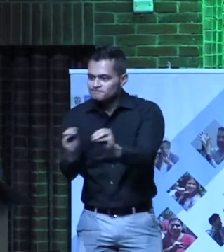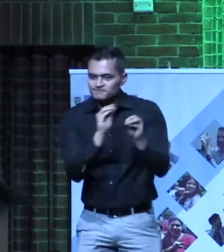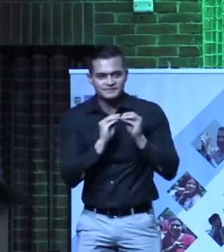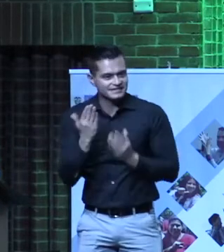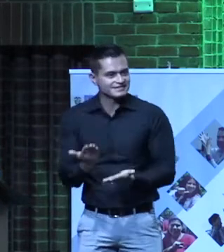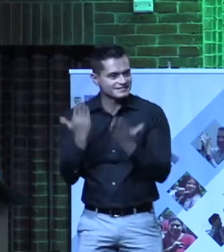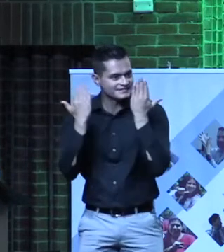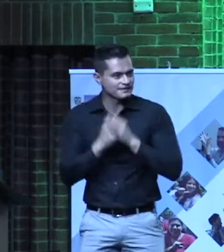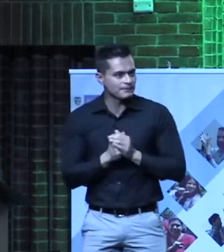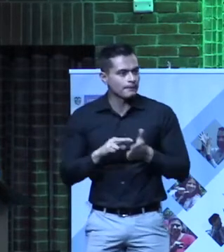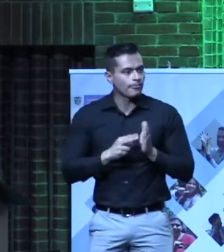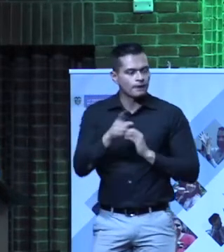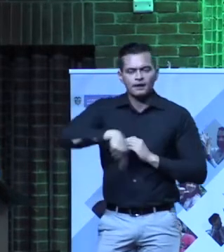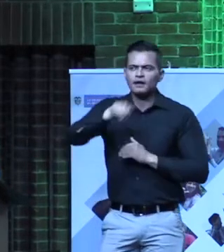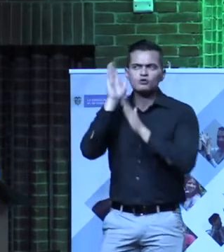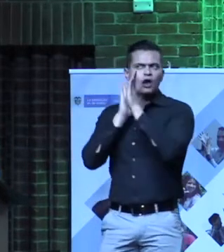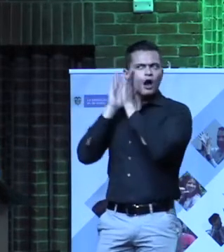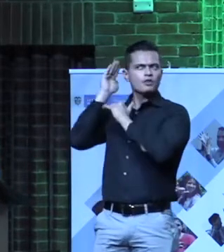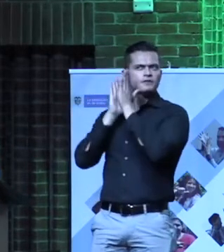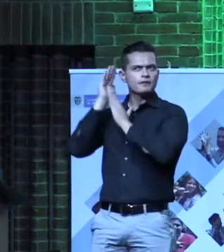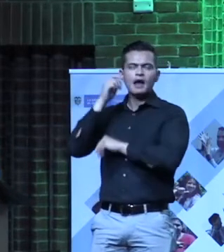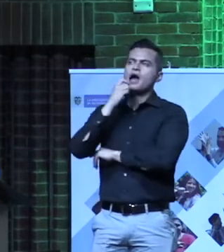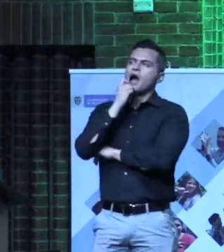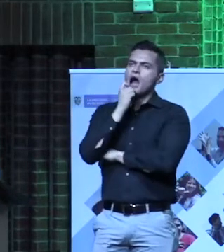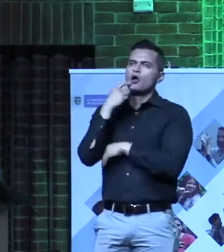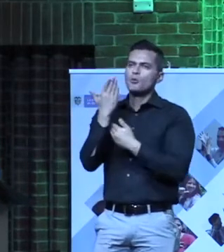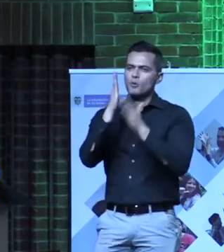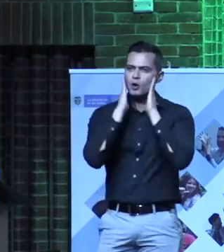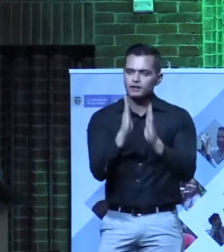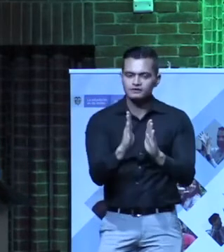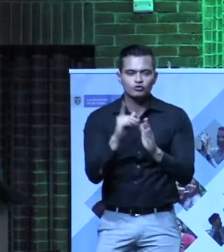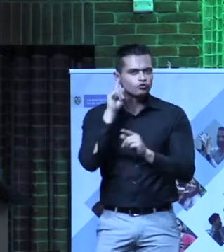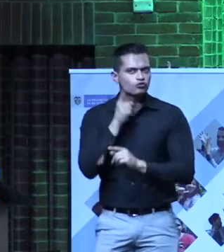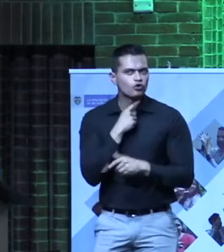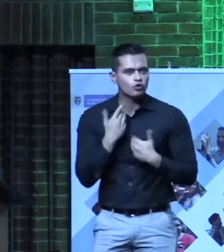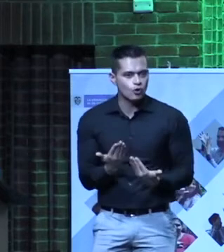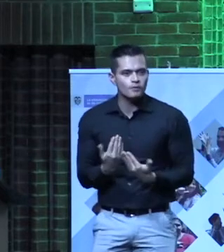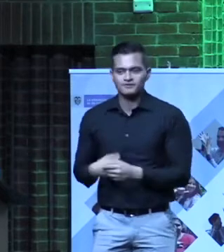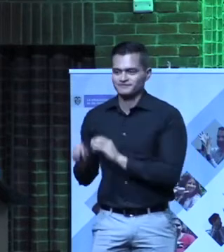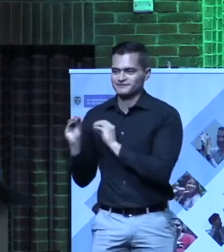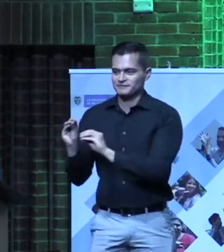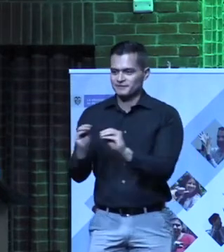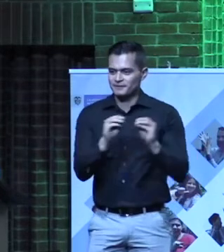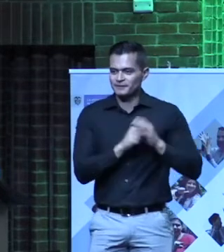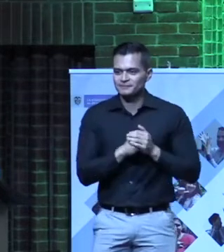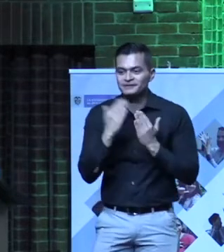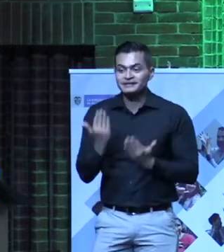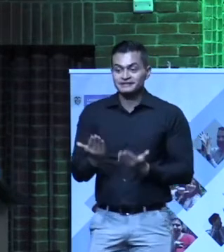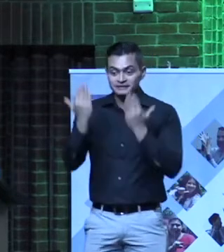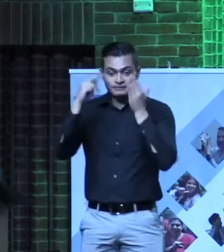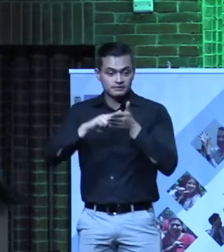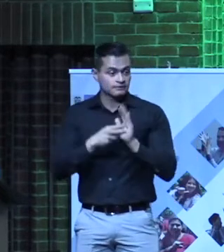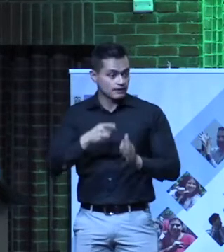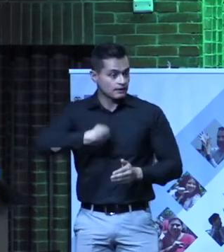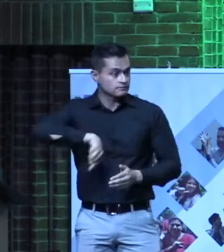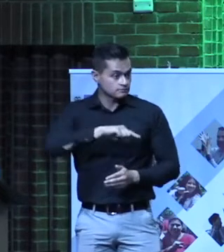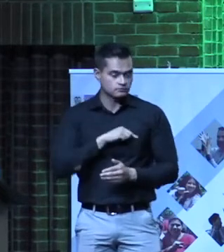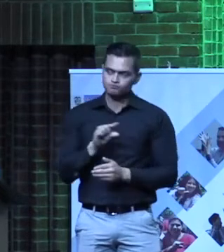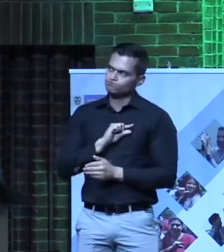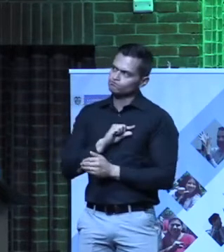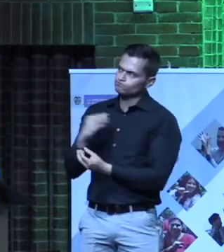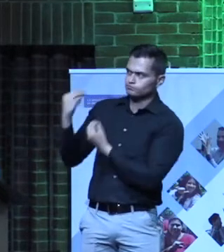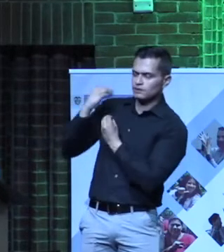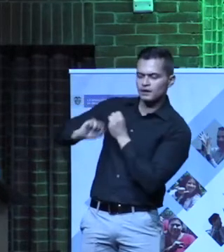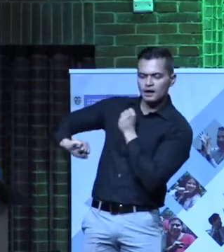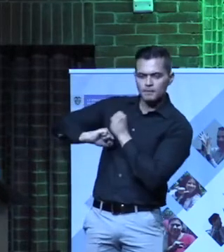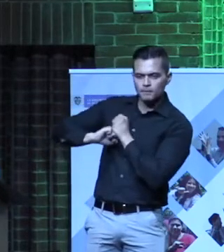con discapacidad auditiva. Entonces, estos son básicamente los aportes que nos ha hecho el INSOR en